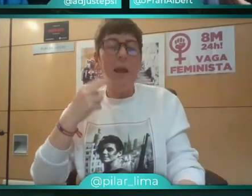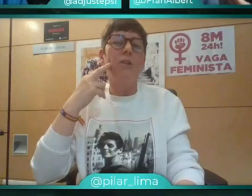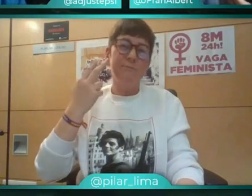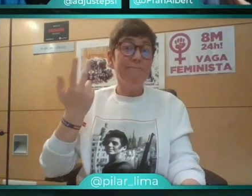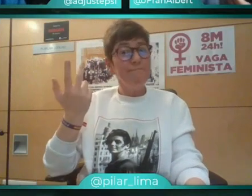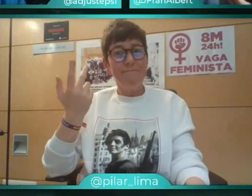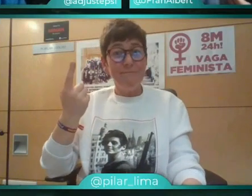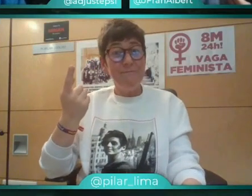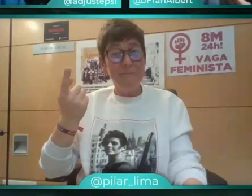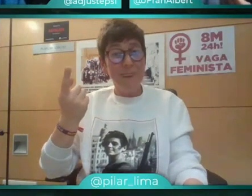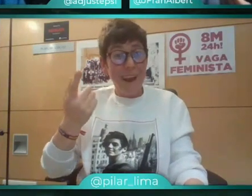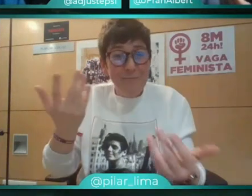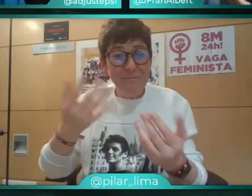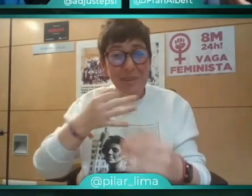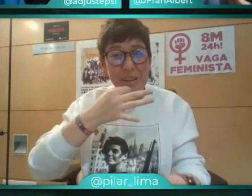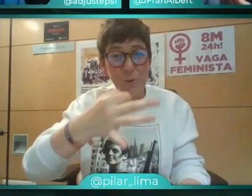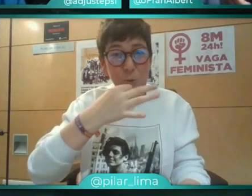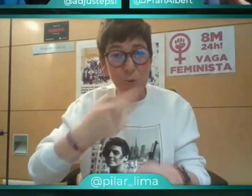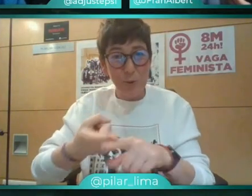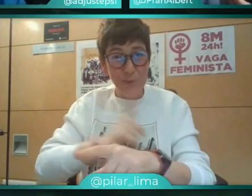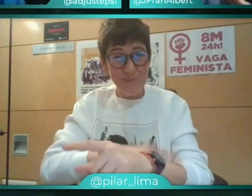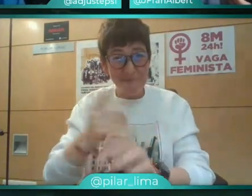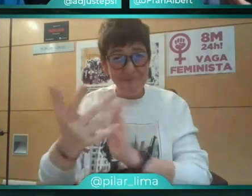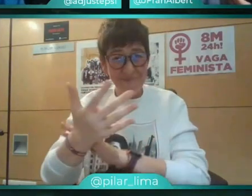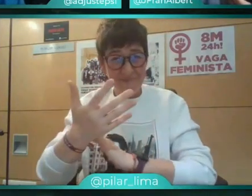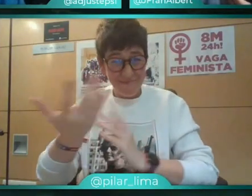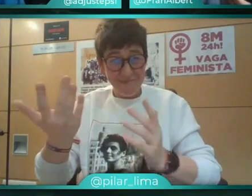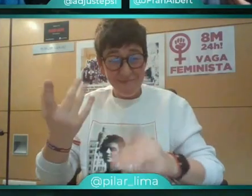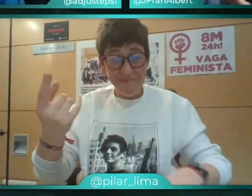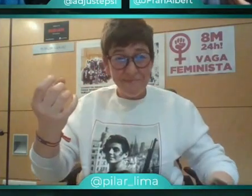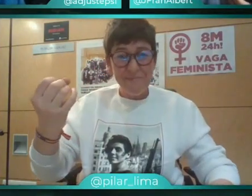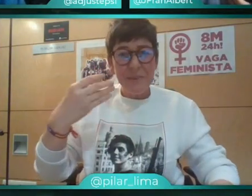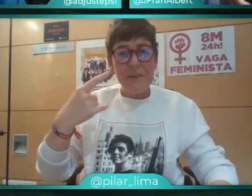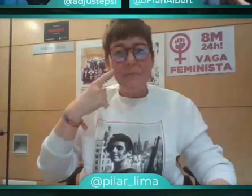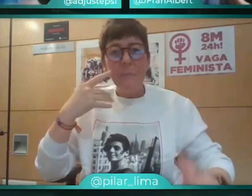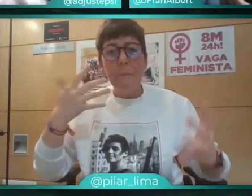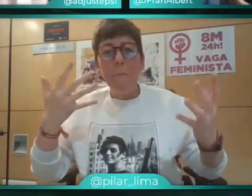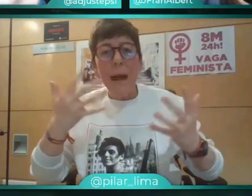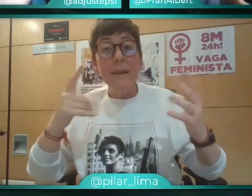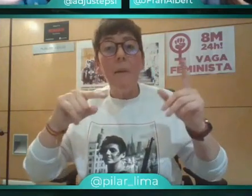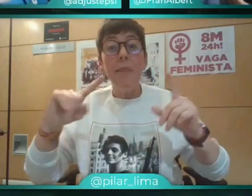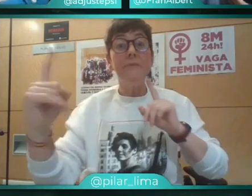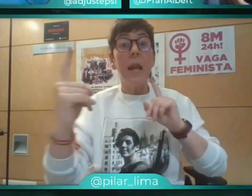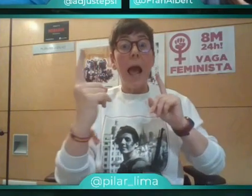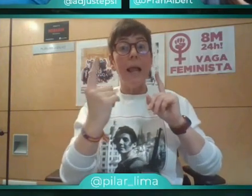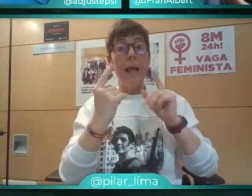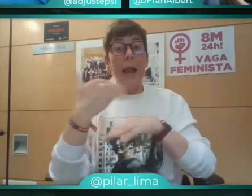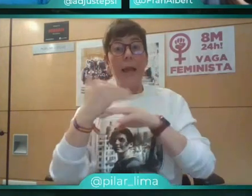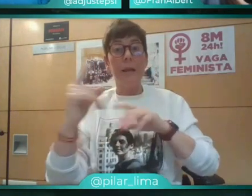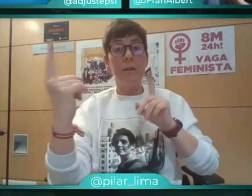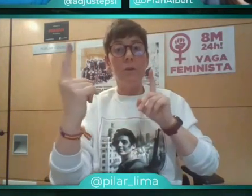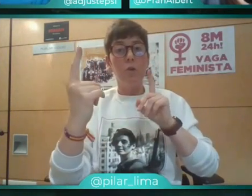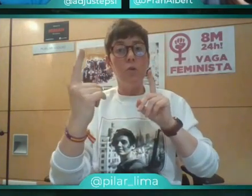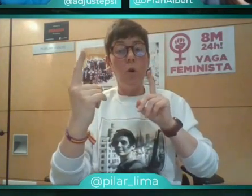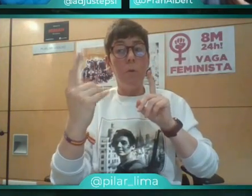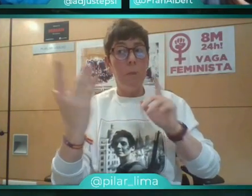una sensación de miedo de temor claro con el discurso de la ultraderecha claro a veces